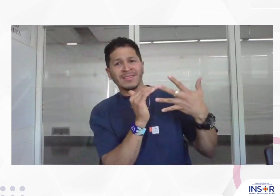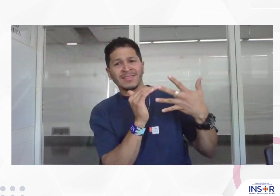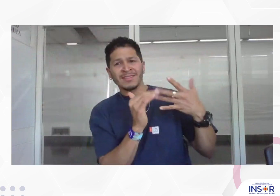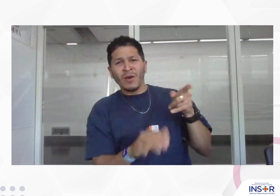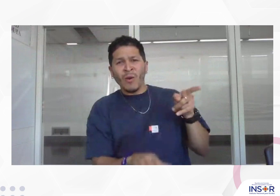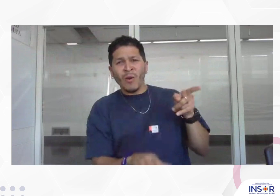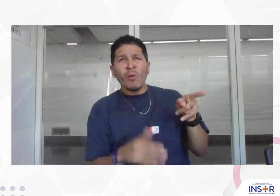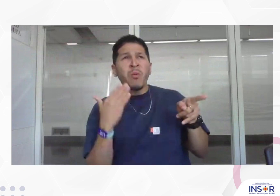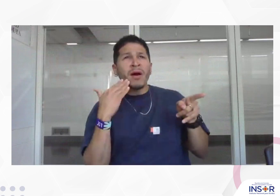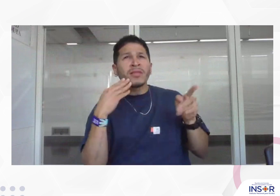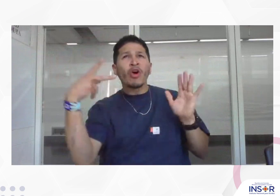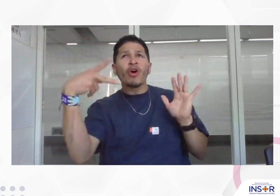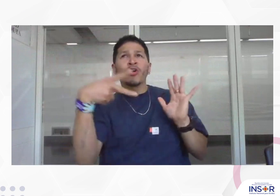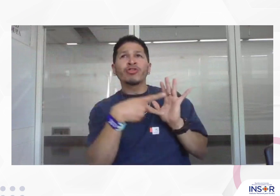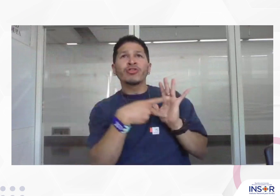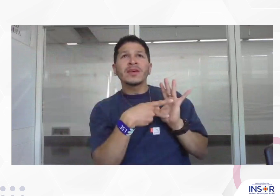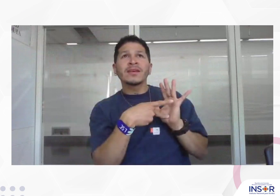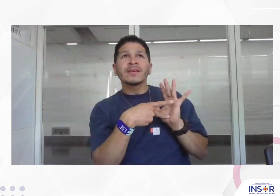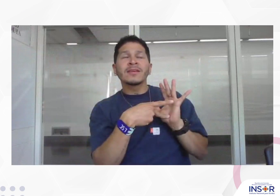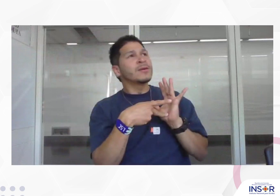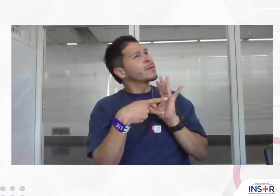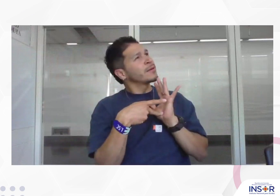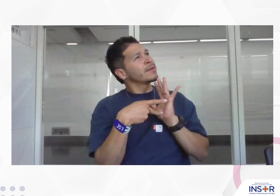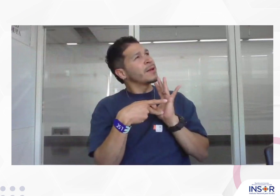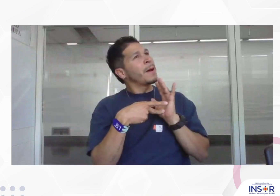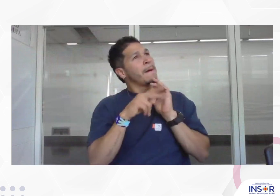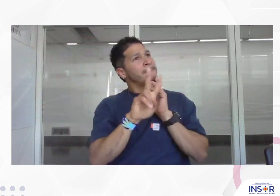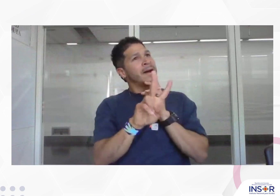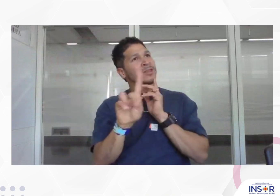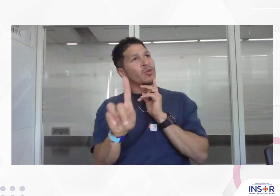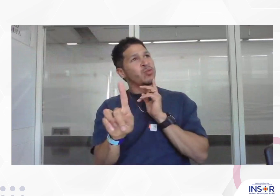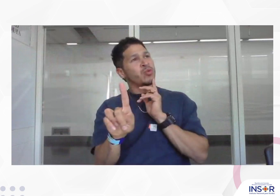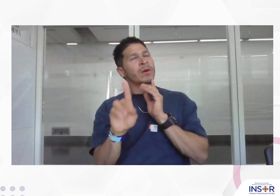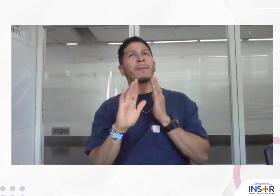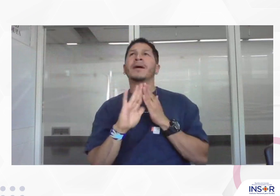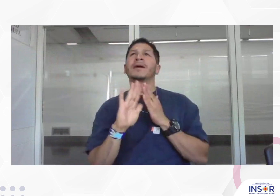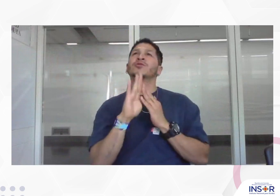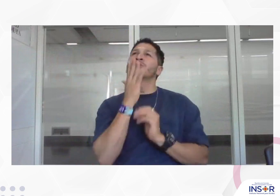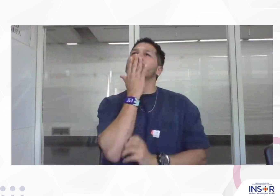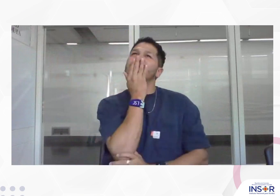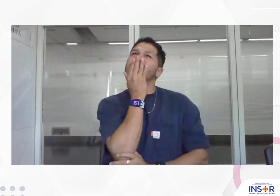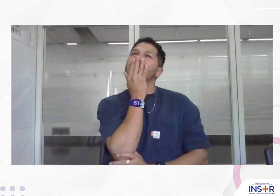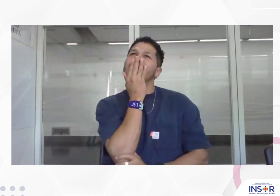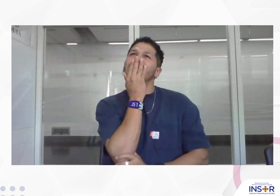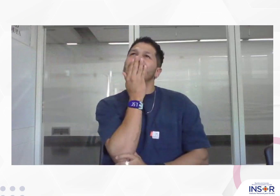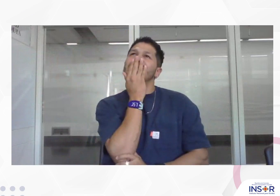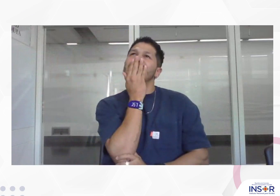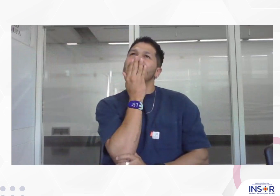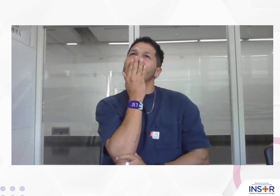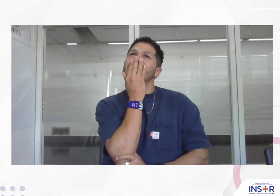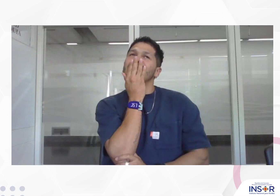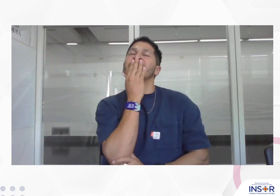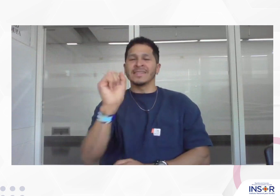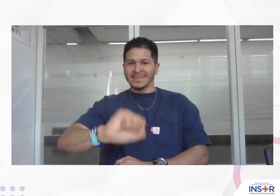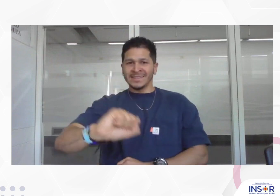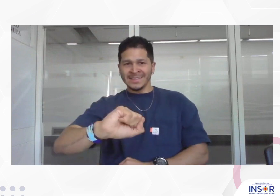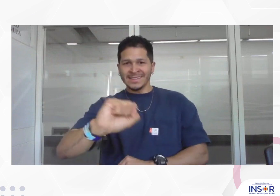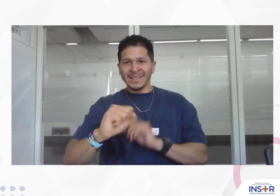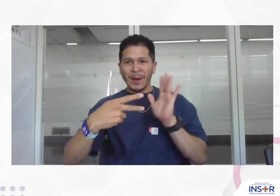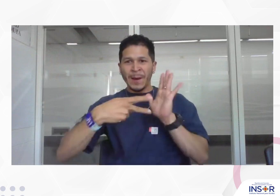hubo un congreso a nivel mundial y allí esto se relaciona con mi tercera investigación, creo que fue en